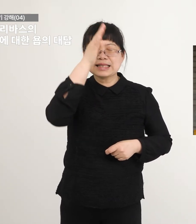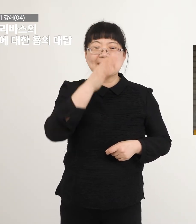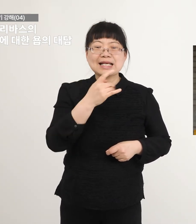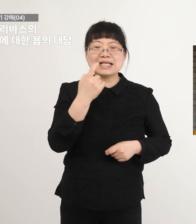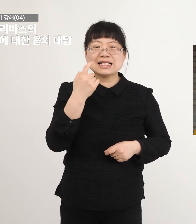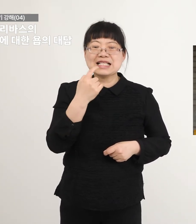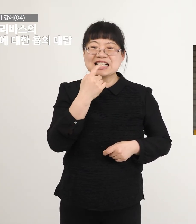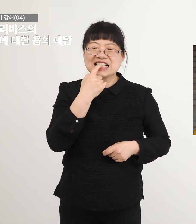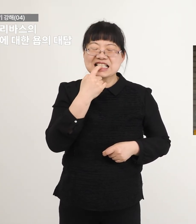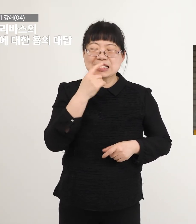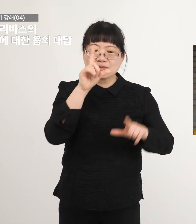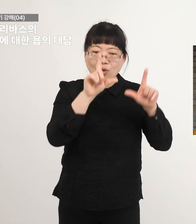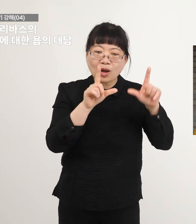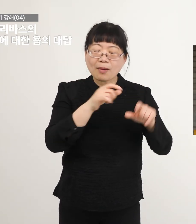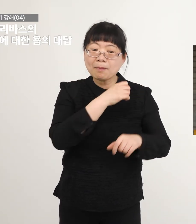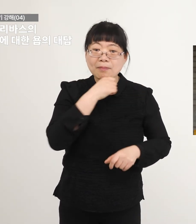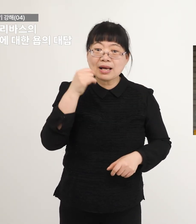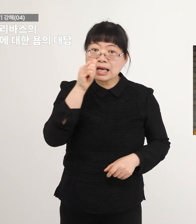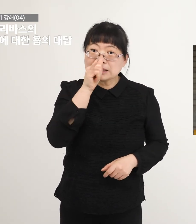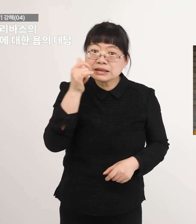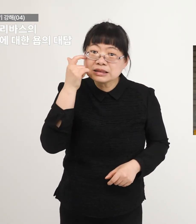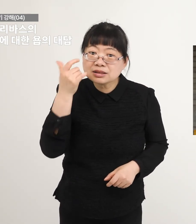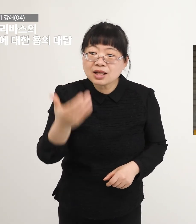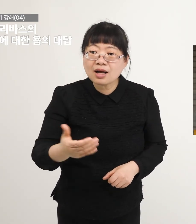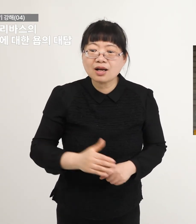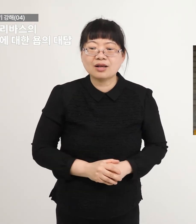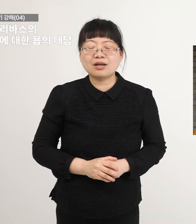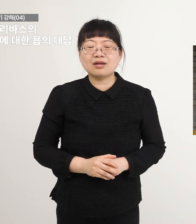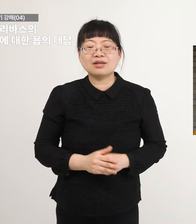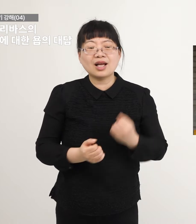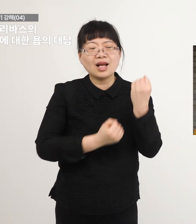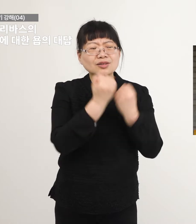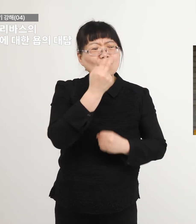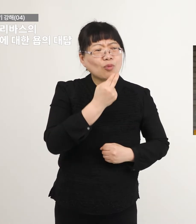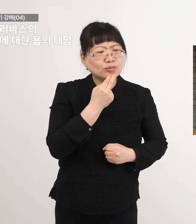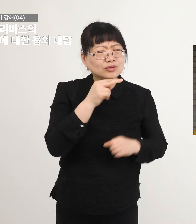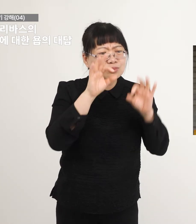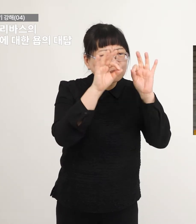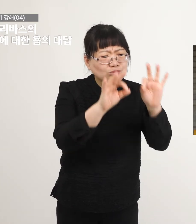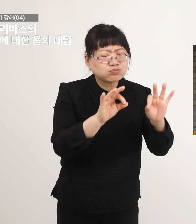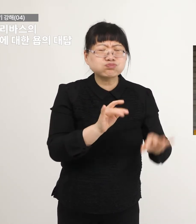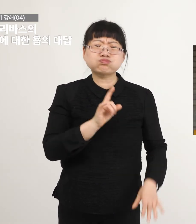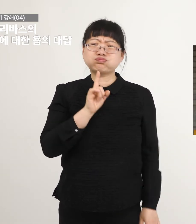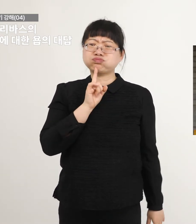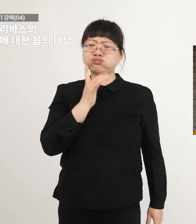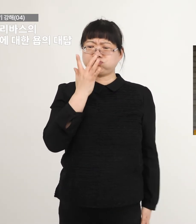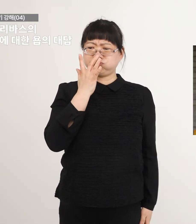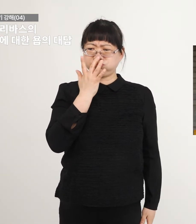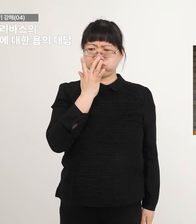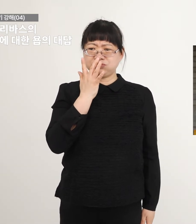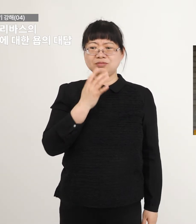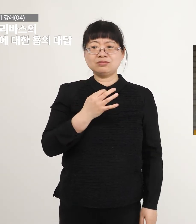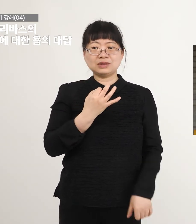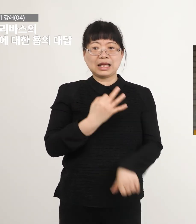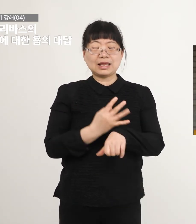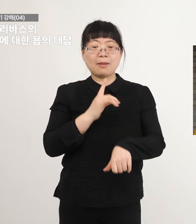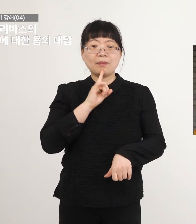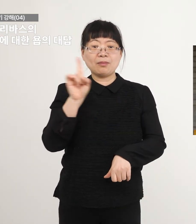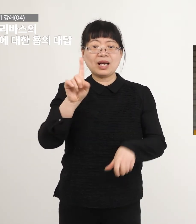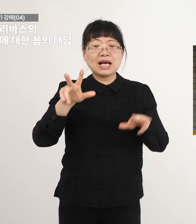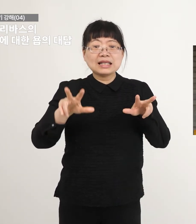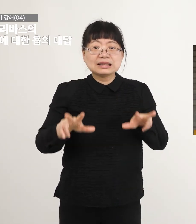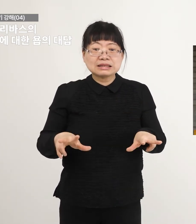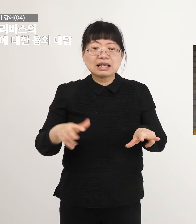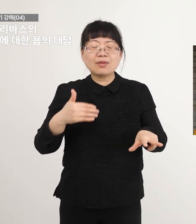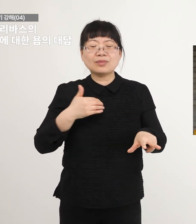맛이 있겠느냐. 이인지 그냥 그 해석 없이 들으면 뭔 소린가 하겠는데, 간단히 얘기해서 나는